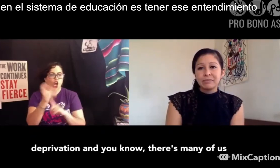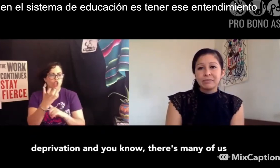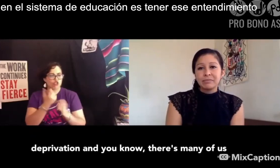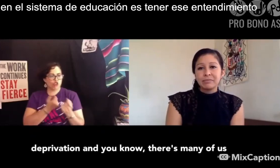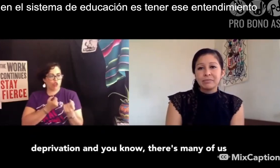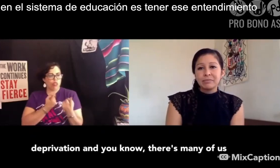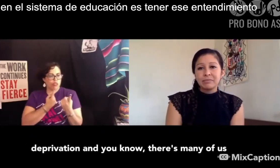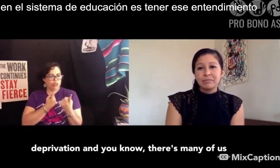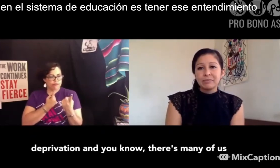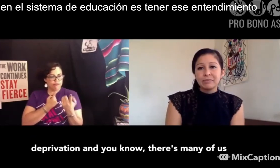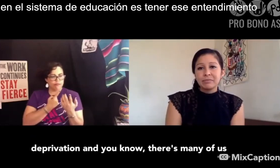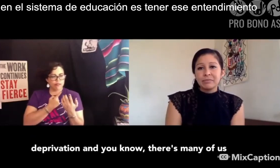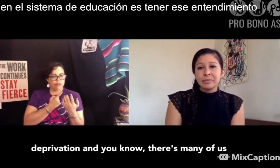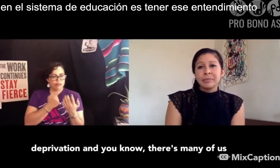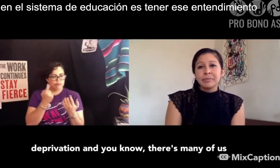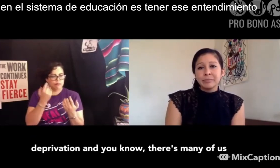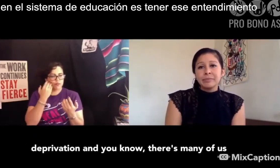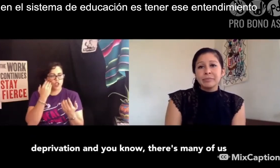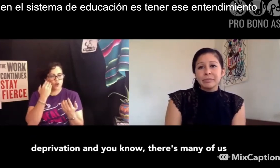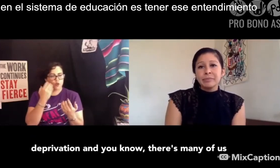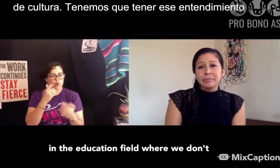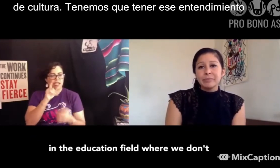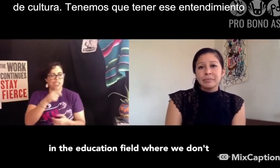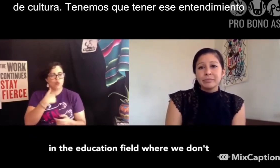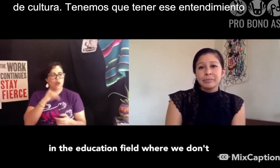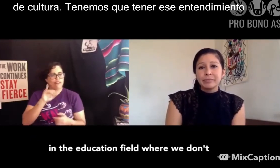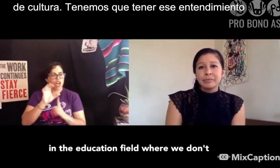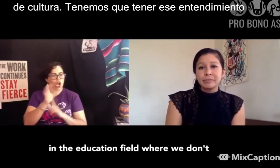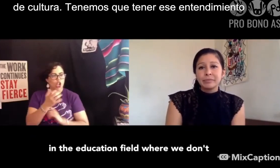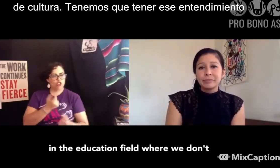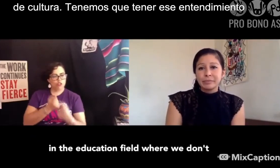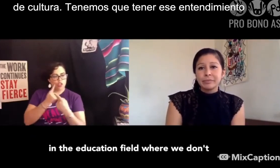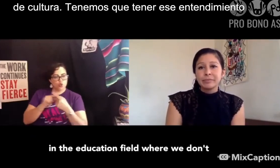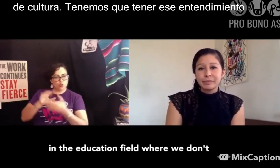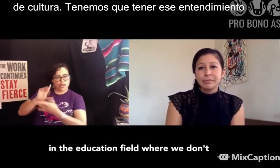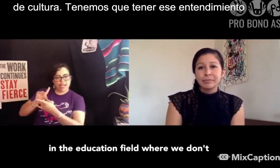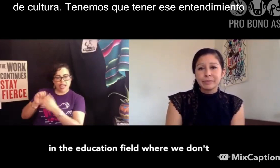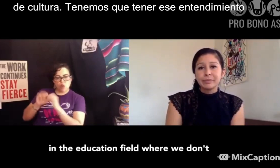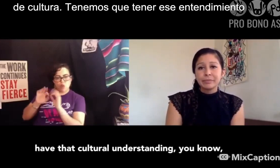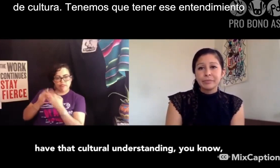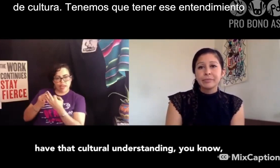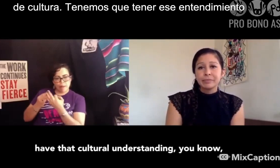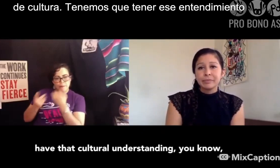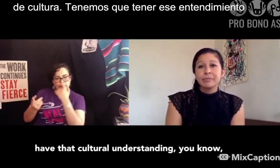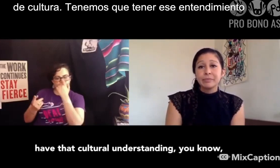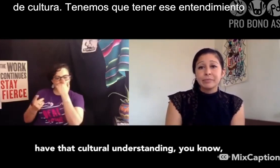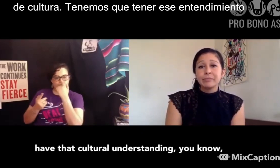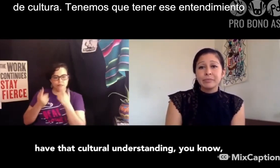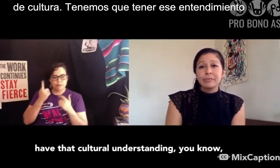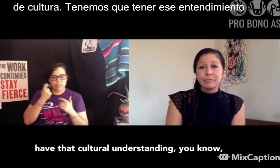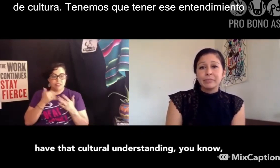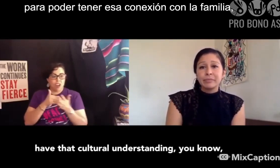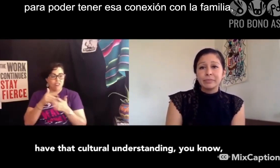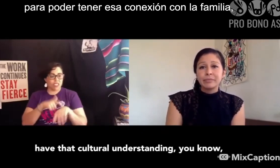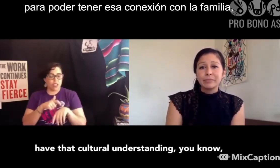educación, es tener ese entendimiento de culturas. Tenemos que tener